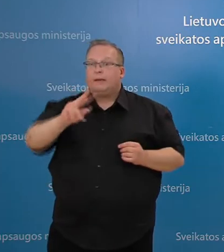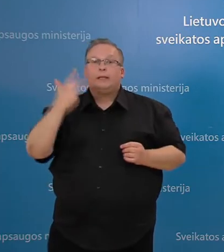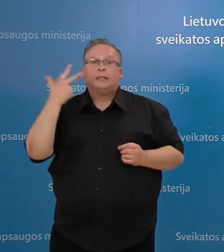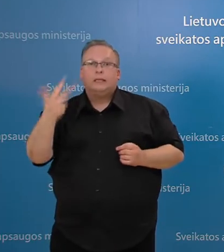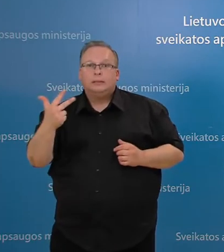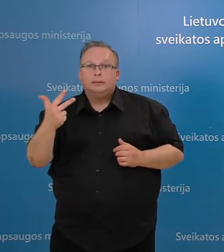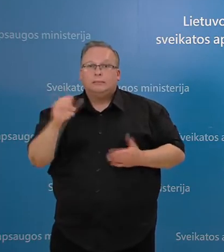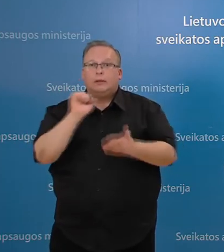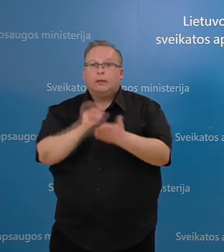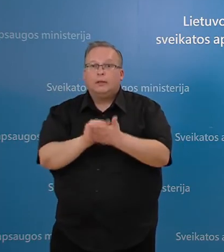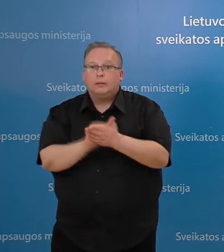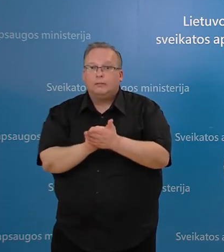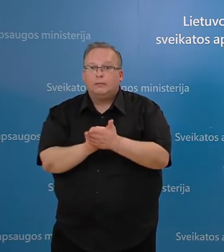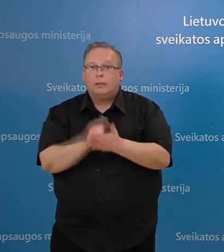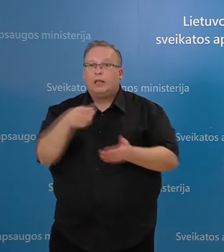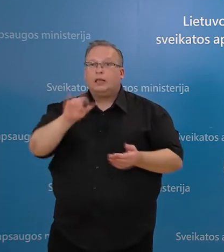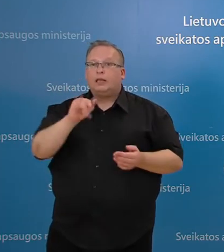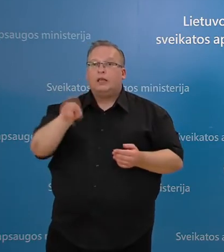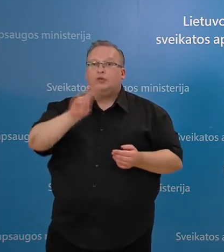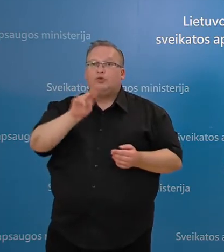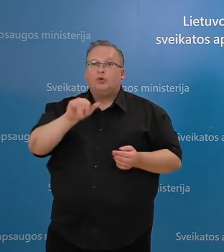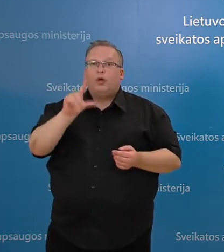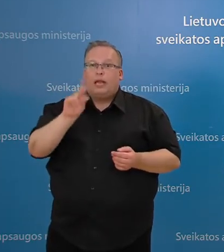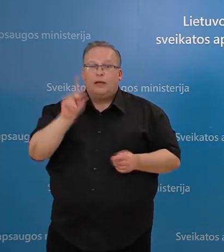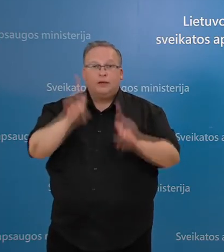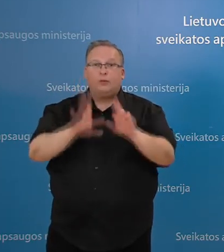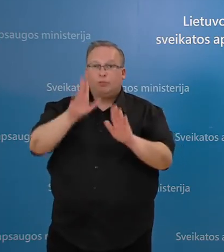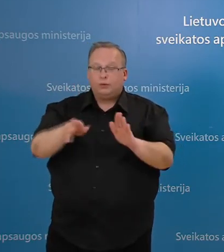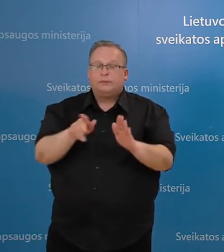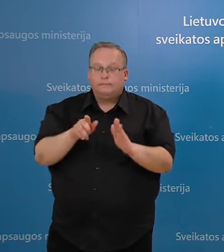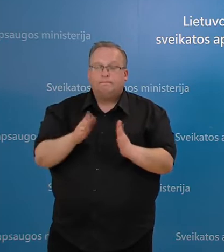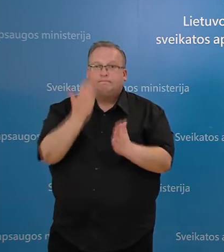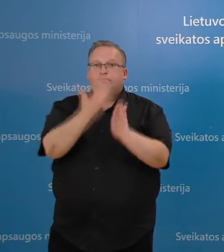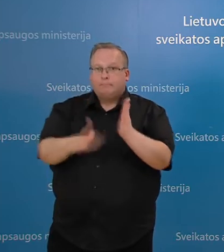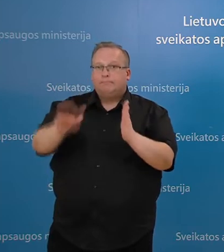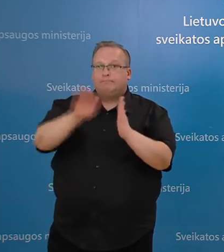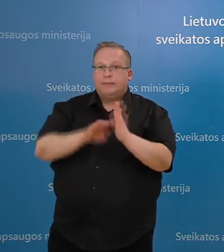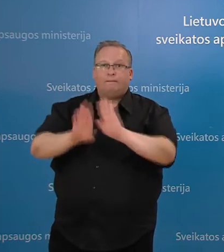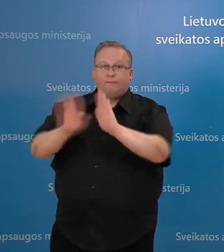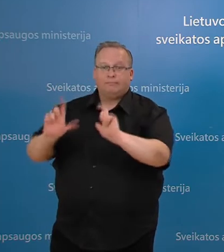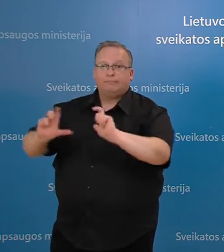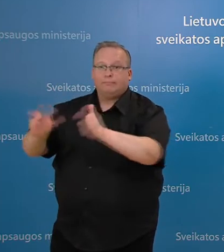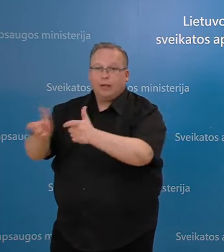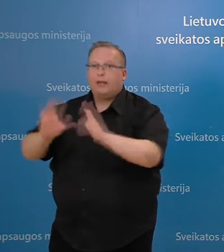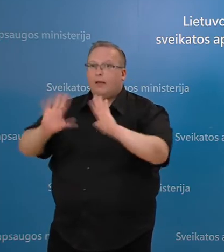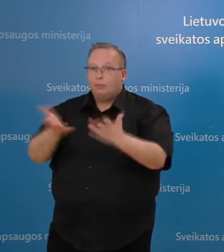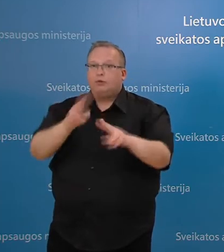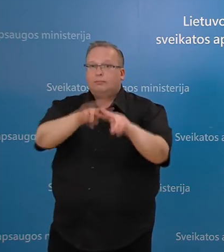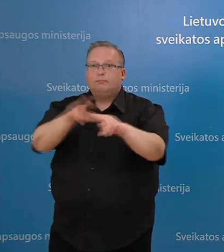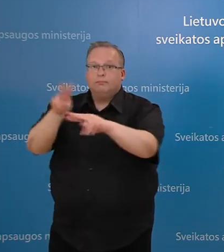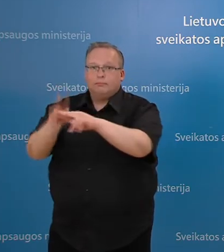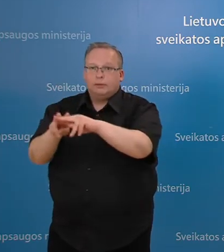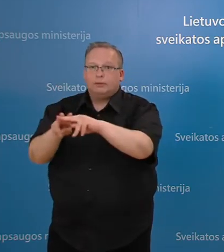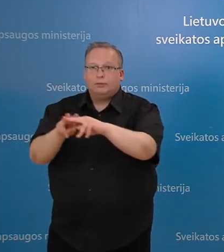redakcija Ieva Pupeikytė Didžiulė klausė, jei bus panaikintas karantinas, kaip bus su koronaviruso židiniais, kas